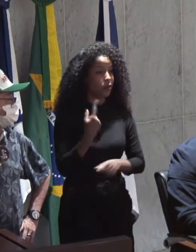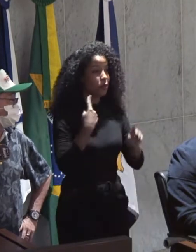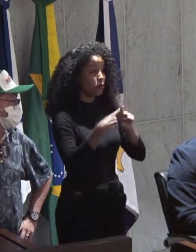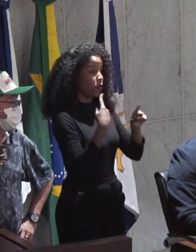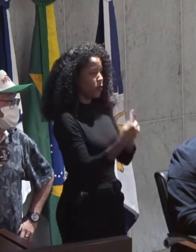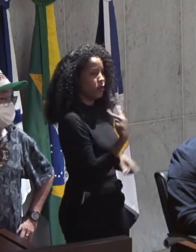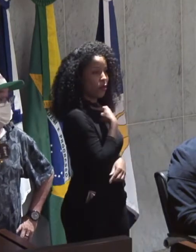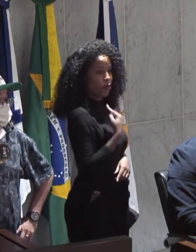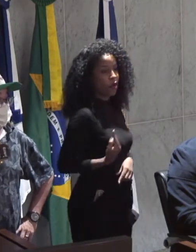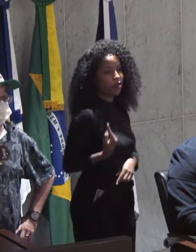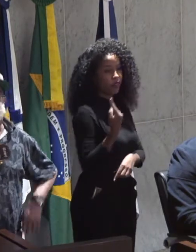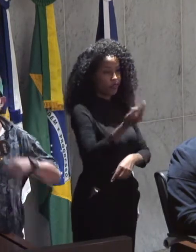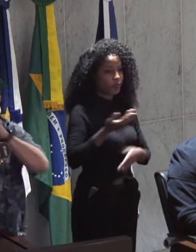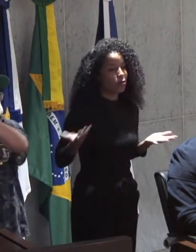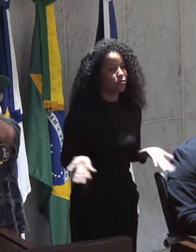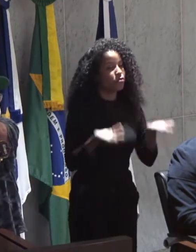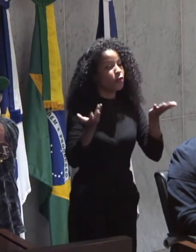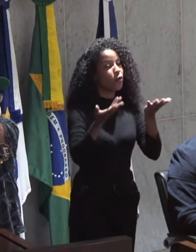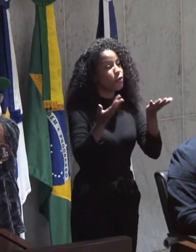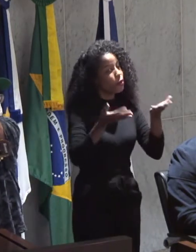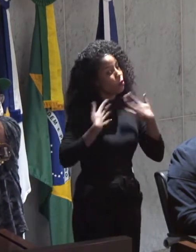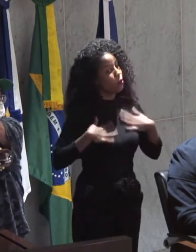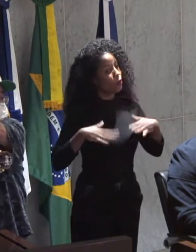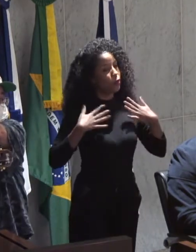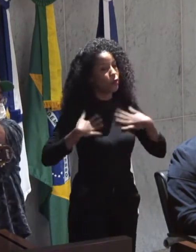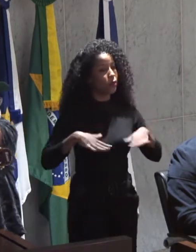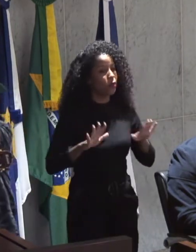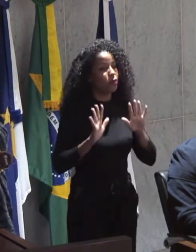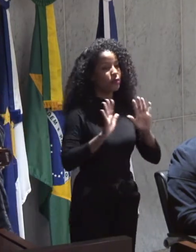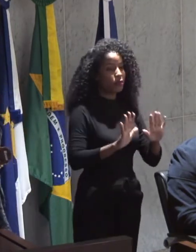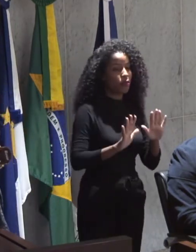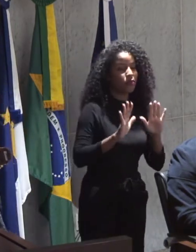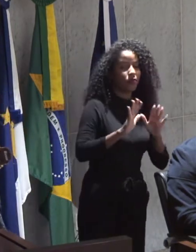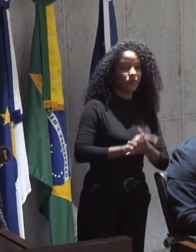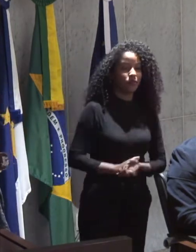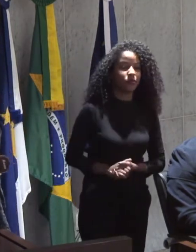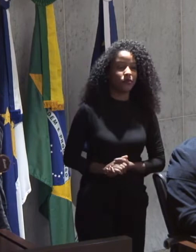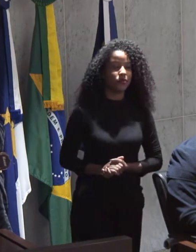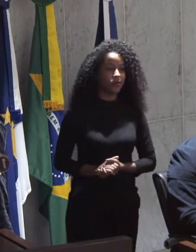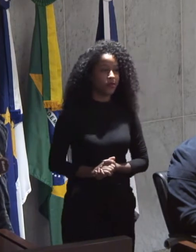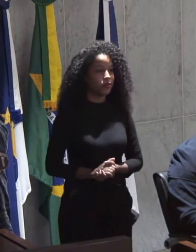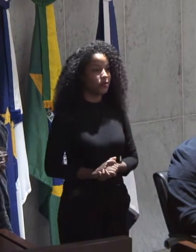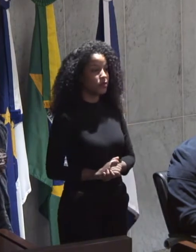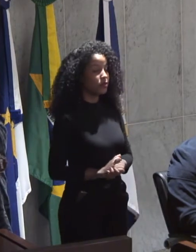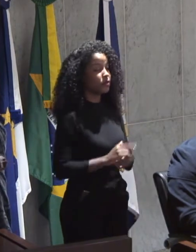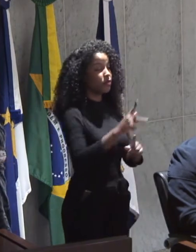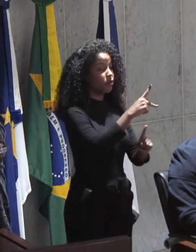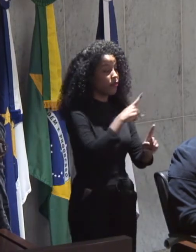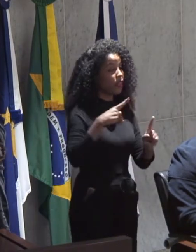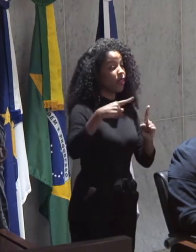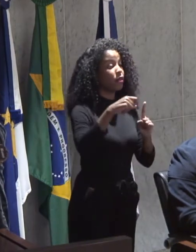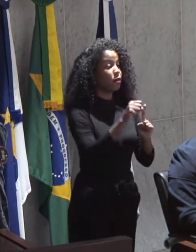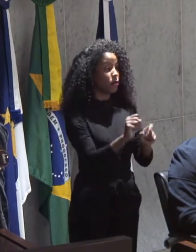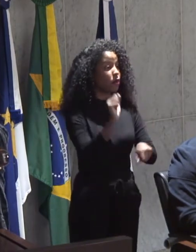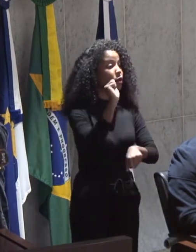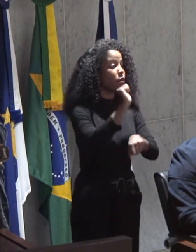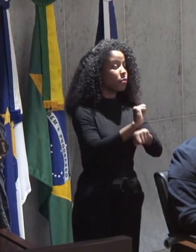formiga, não assanha o formigueiro. Todo mundo agora! A Previdência não